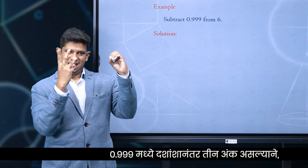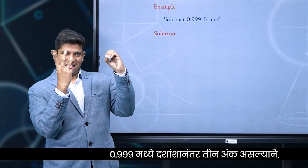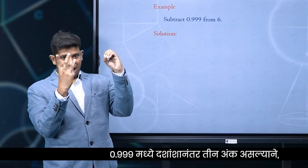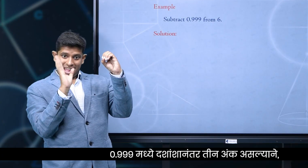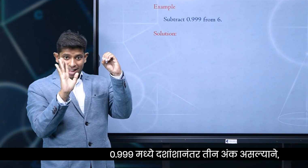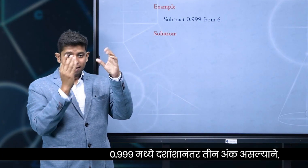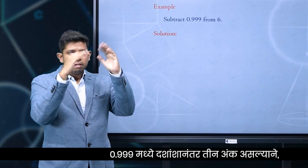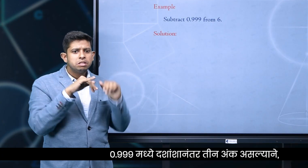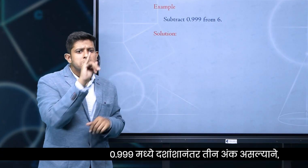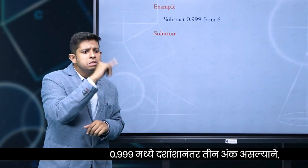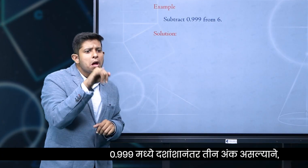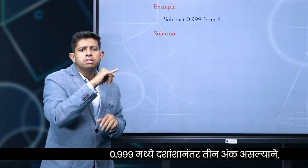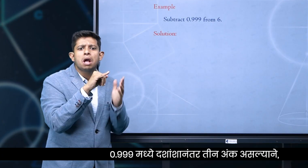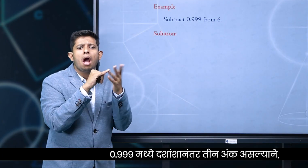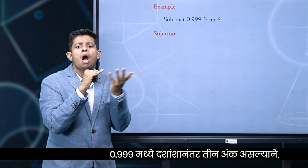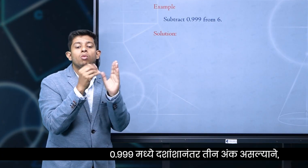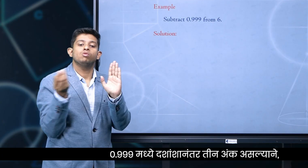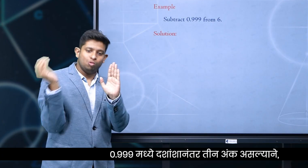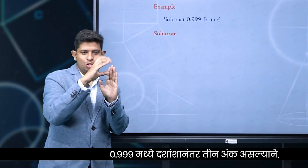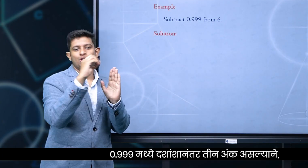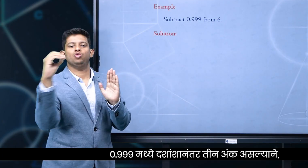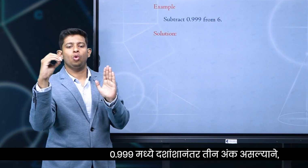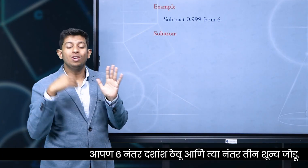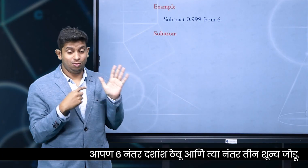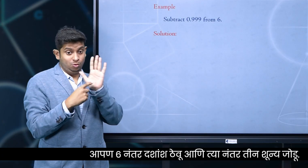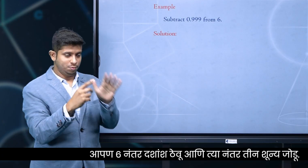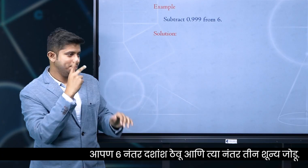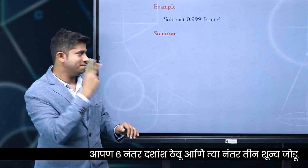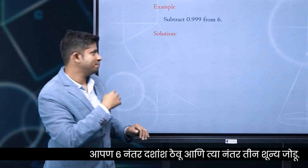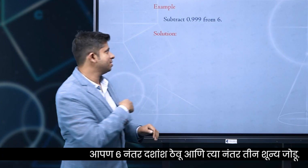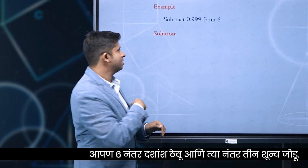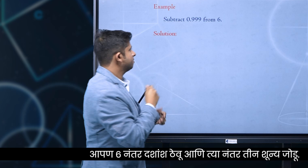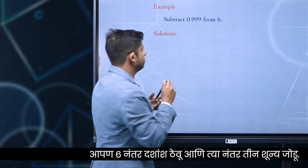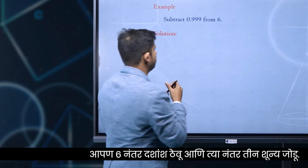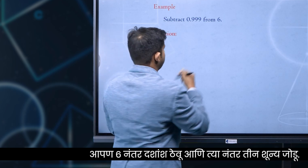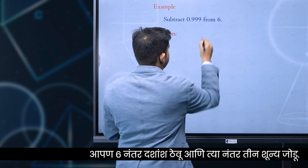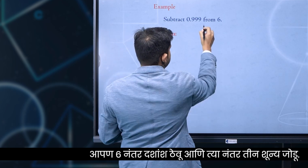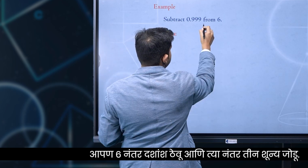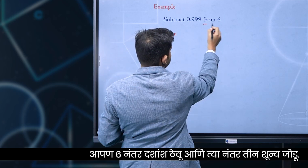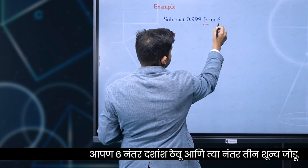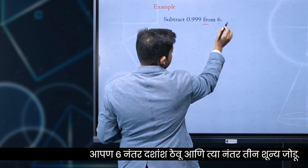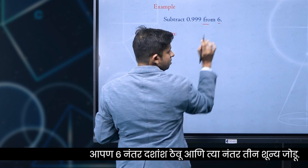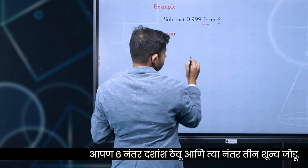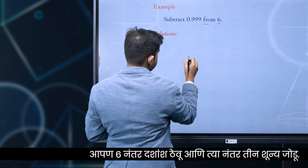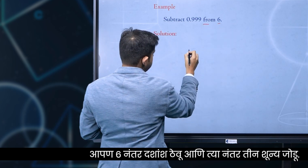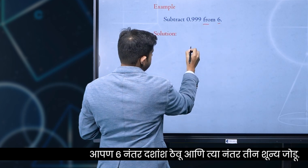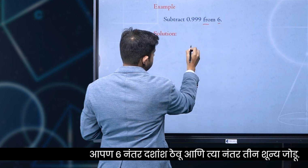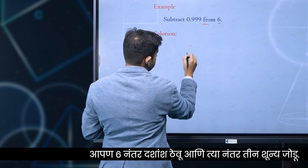0.999 मध्ये दशांशानंतर 3 अंक असल्याने आपण 6 नंतर दशांश ठेवू आणि त्यानंतर 3